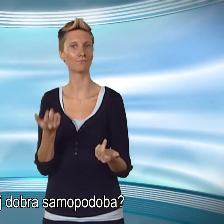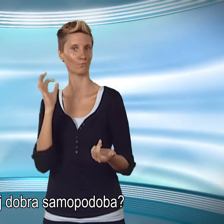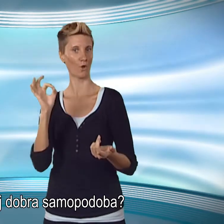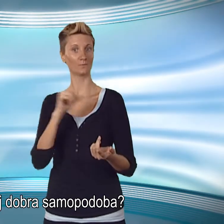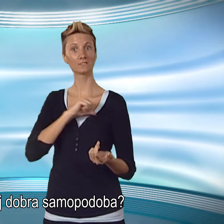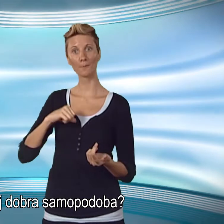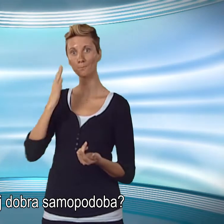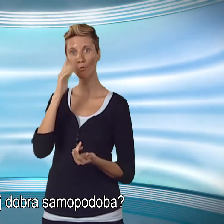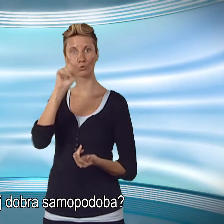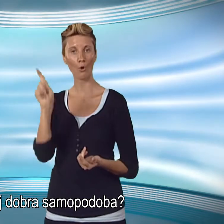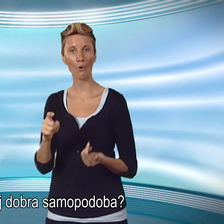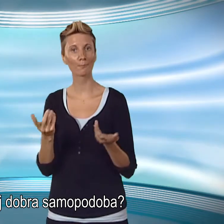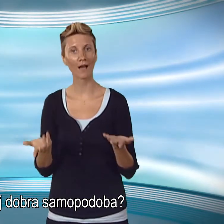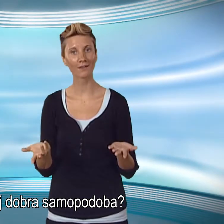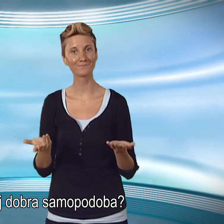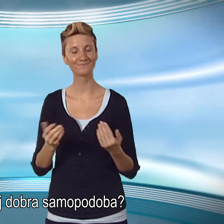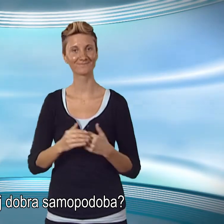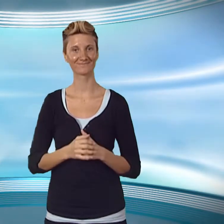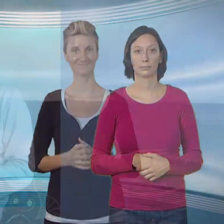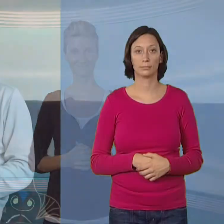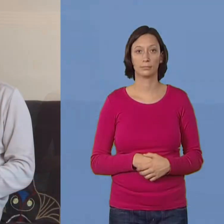je torej dobra samopodoba?